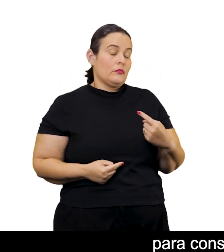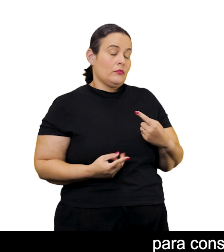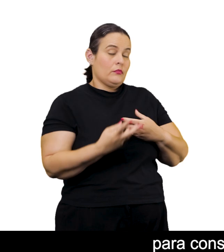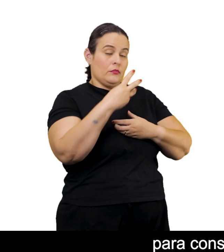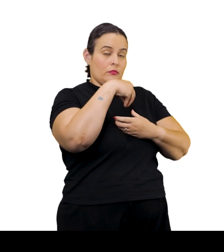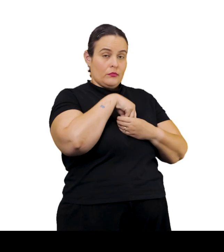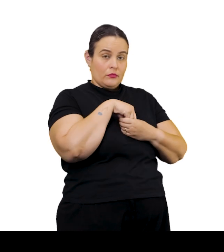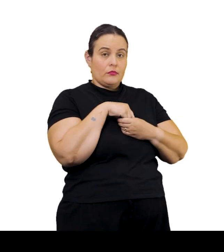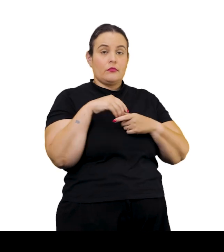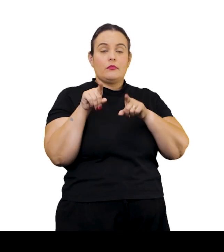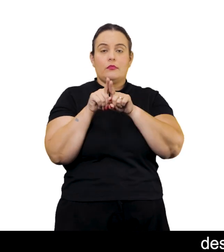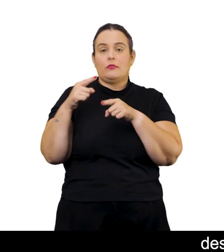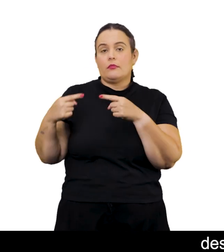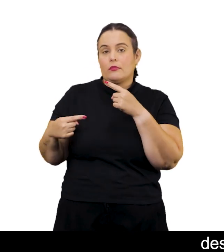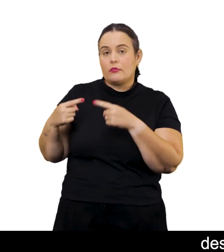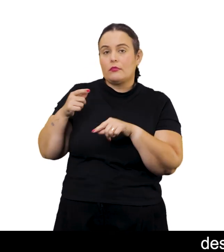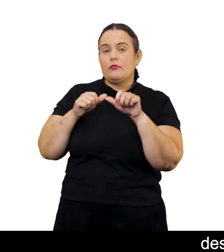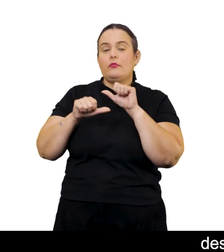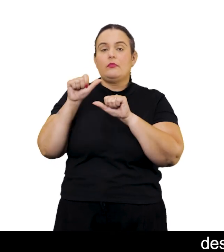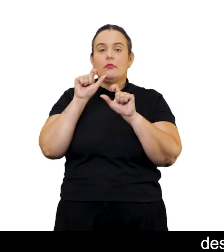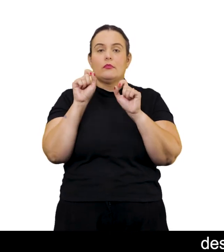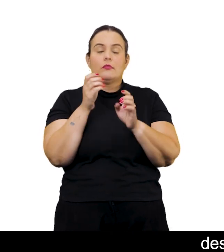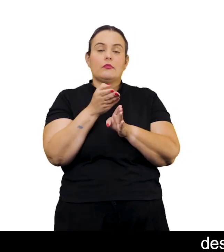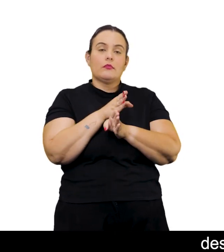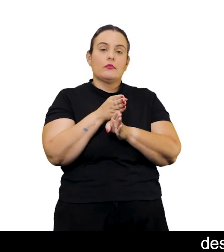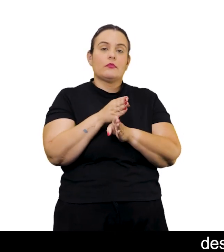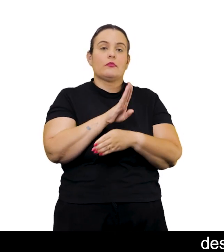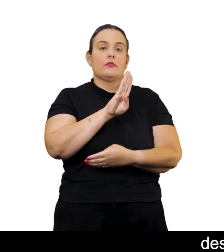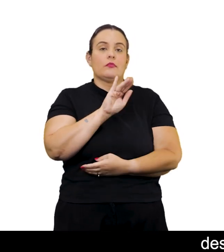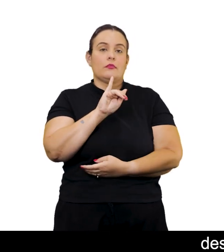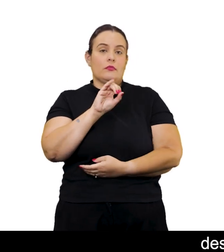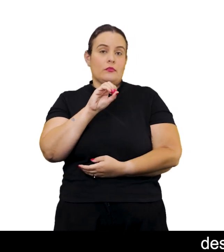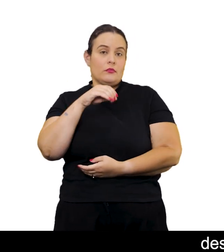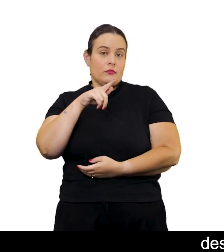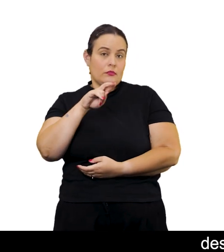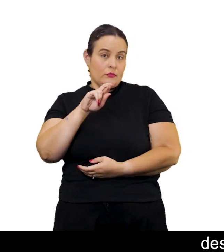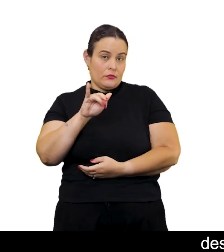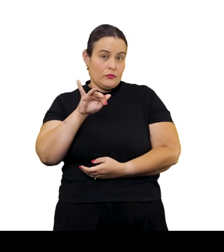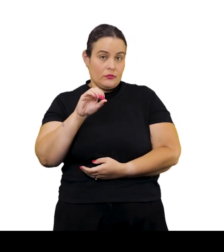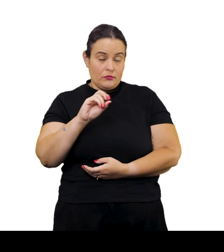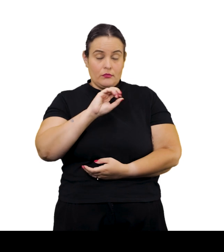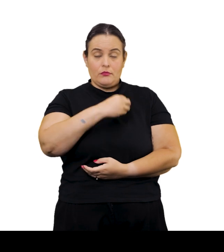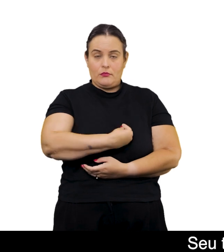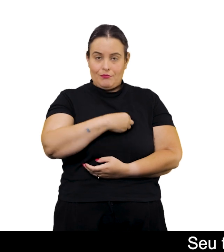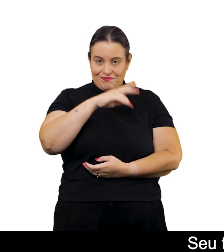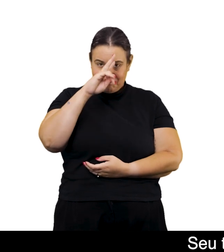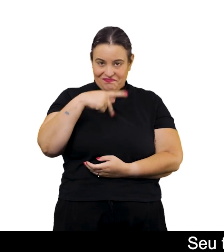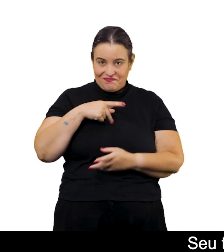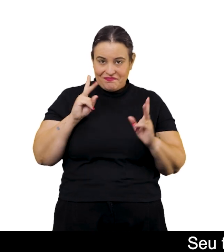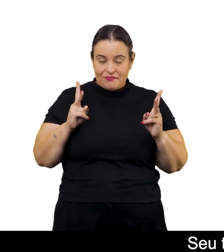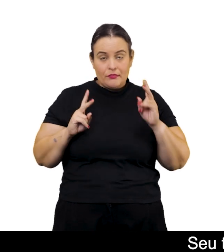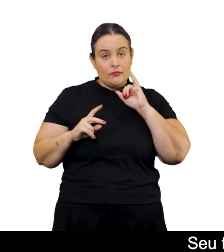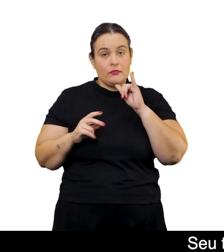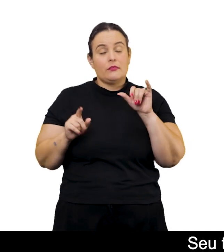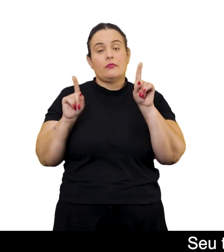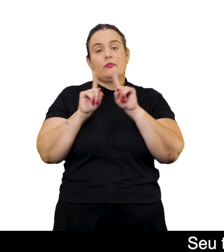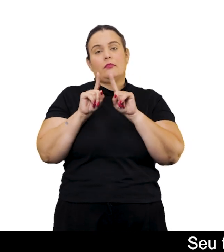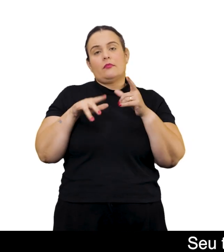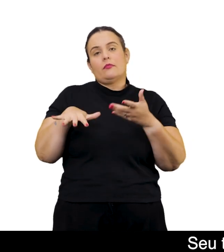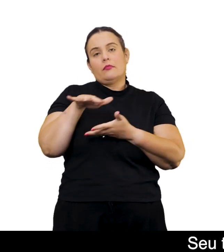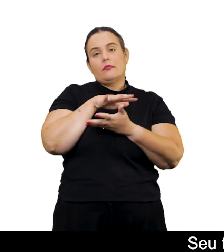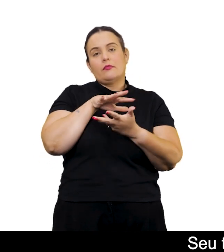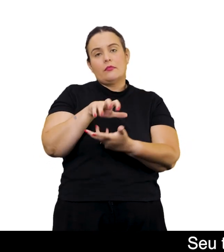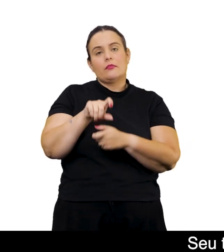íntimo e o político, desconstruindo fronteiras entre o biográfico e o universal. Seu trabalho afirma-se